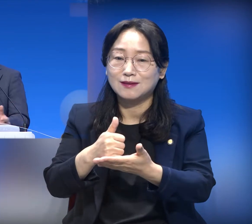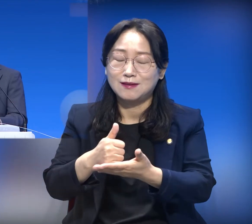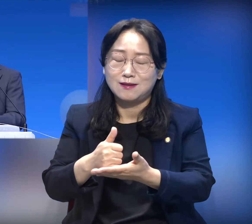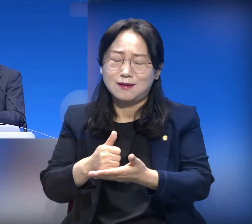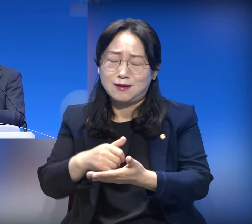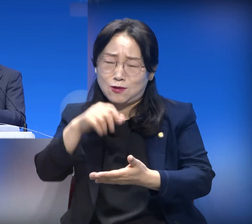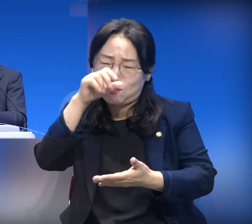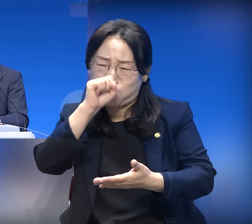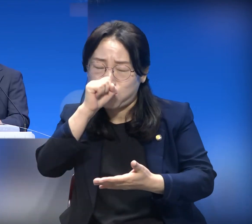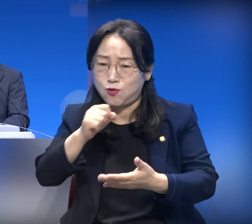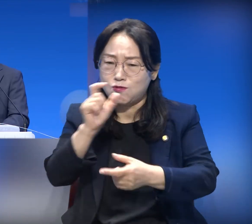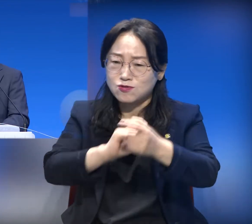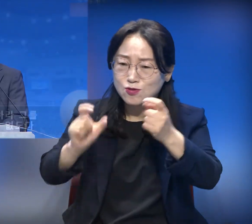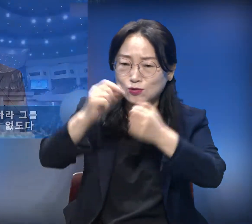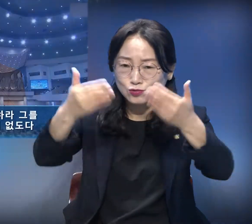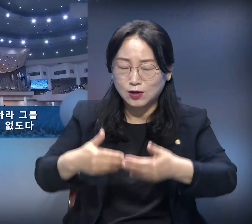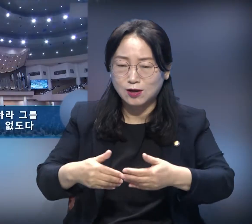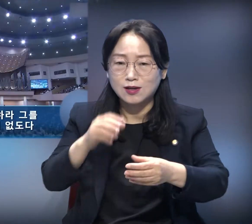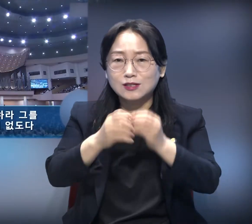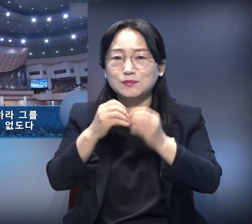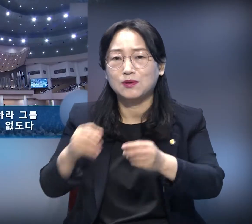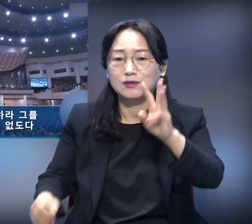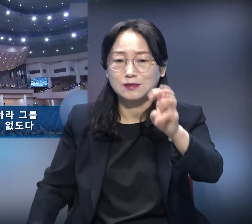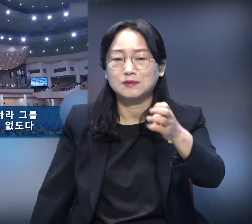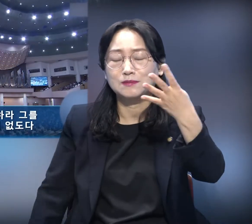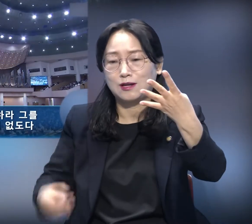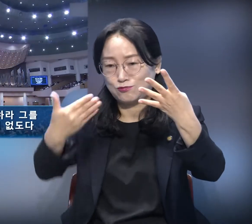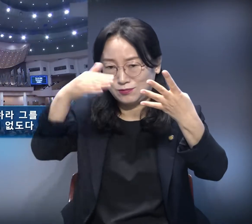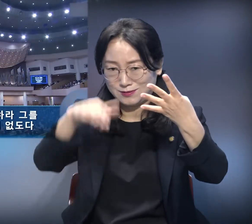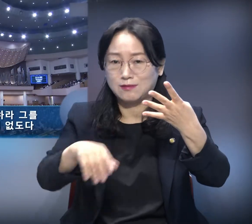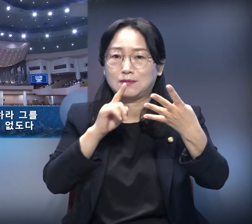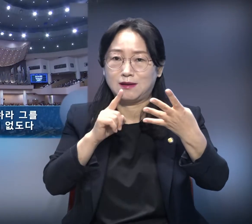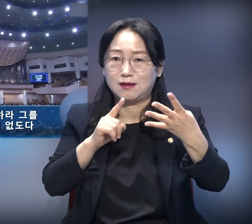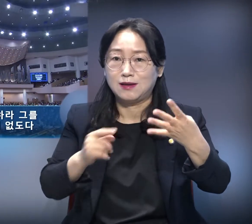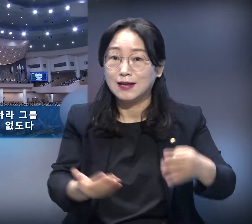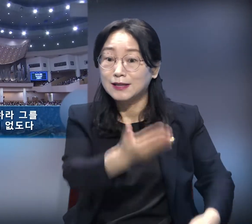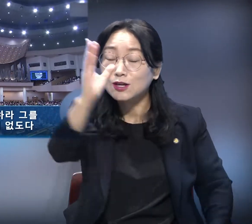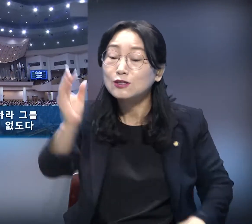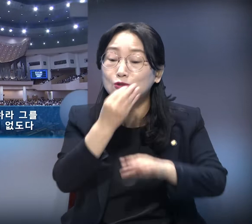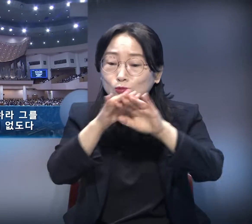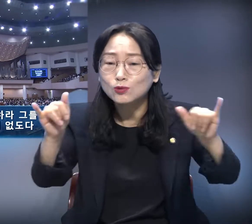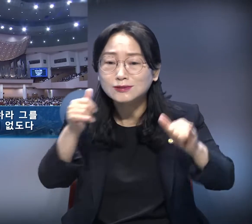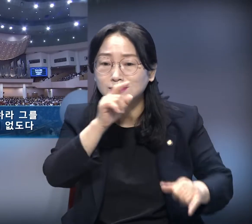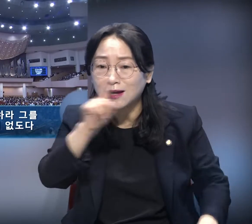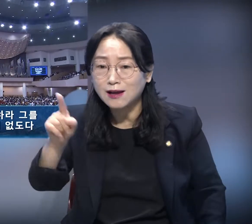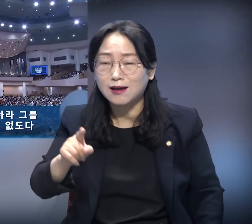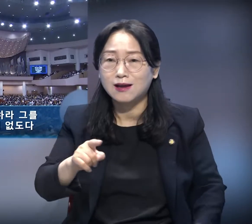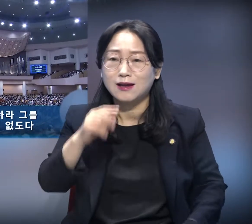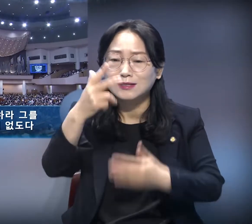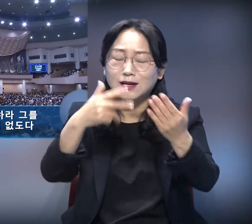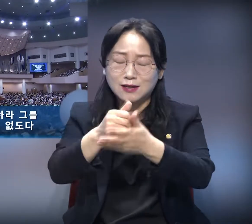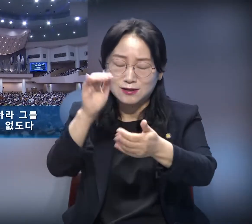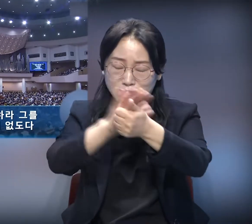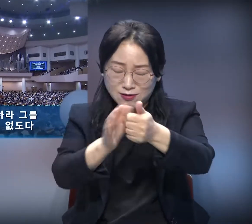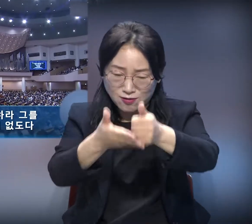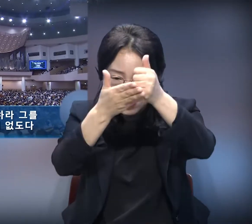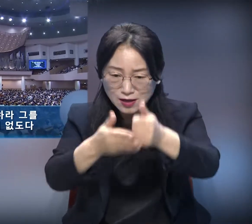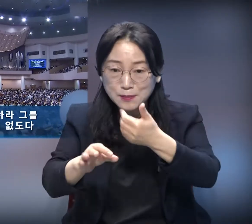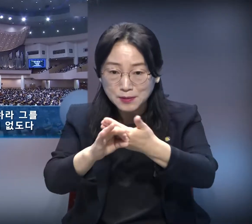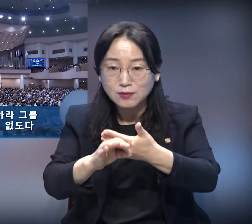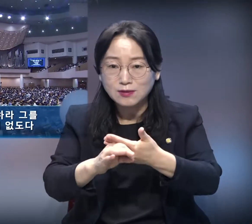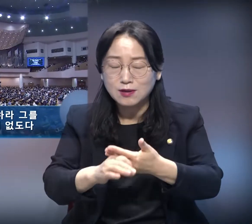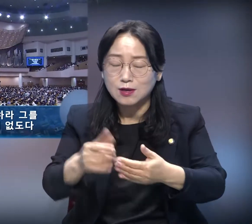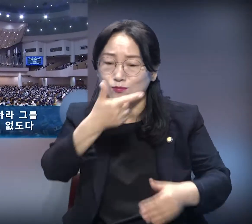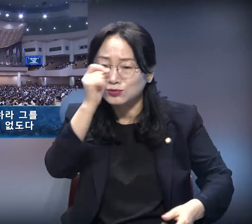것을 넘치게 주신다고 시편 34편 9절로 10절은 고백합니다. 너희 성도들아 야훼를 경외하라. 그를 경외하는